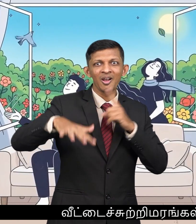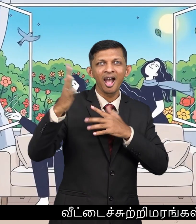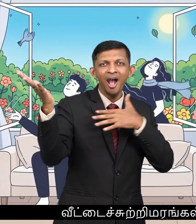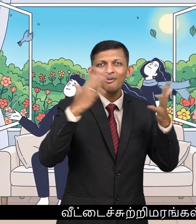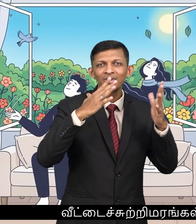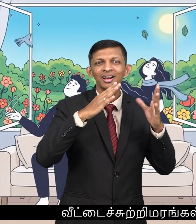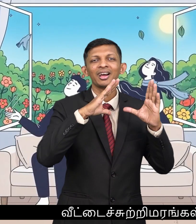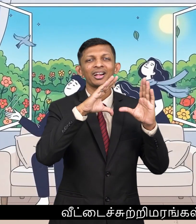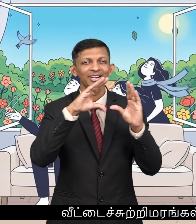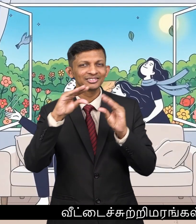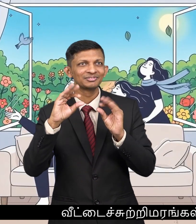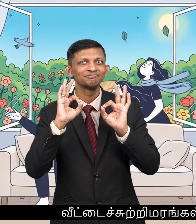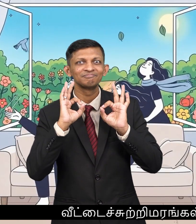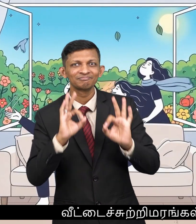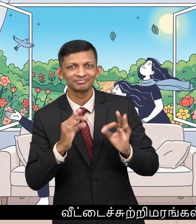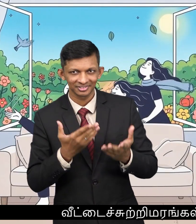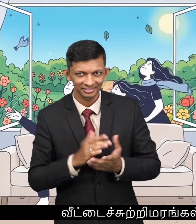வளர்க்கவும்.